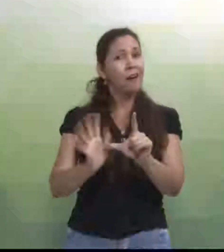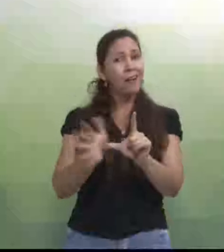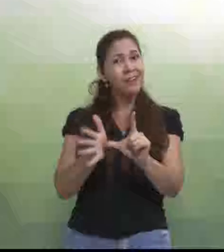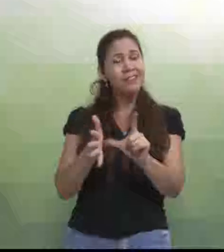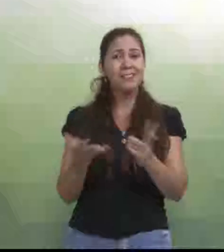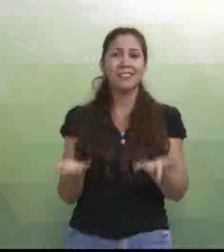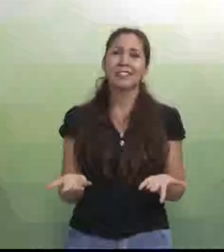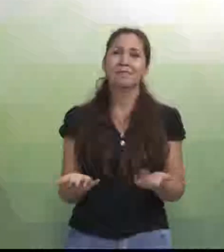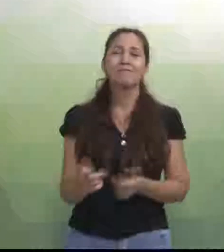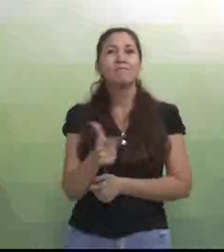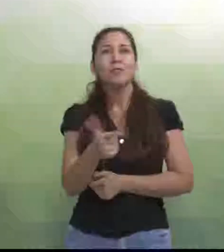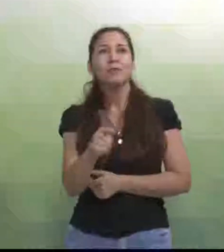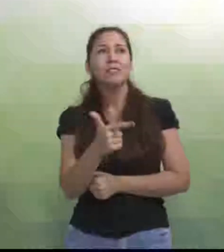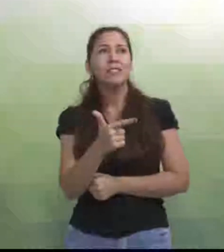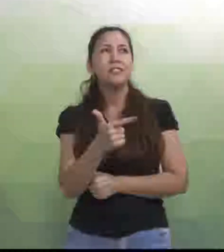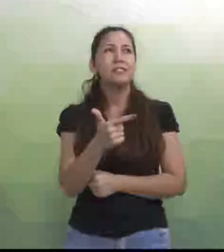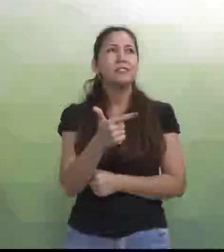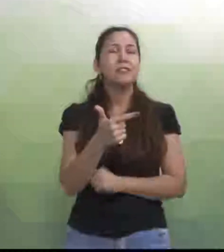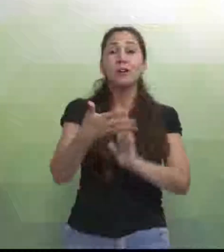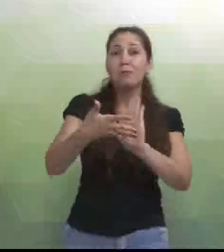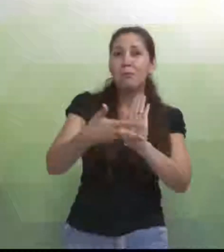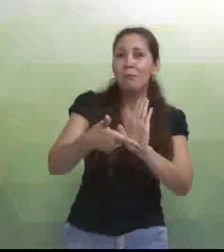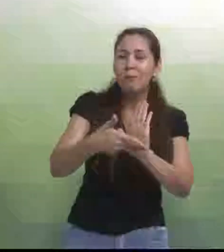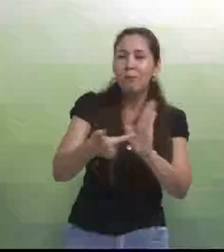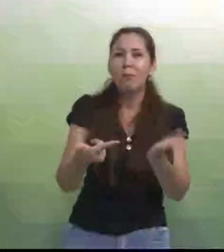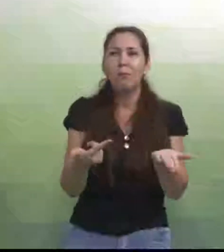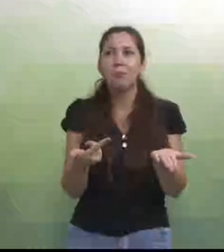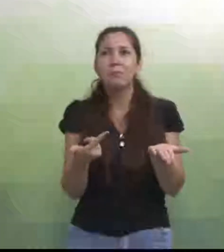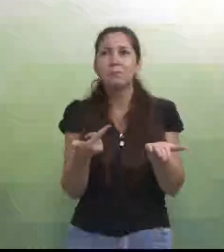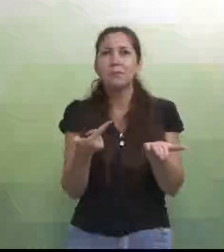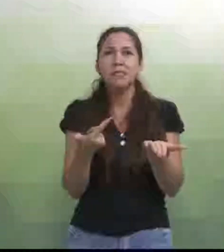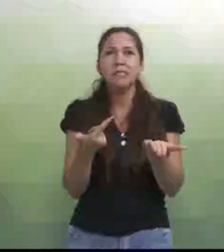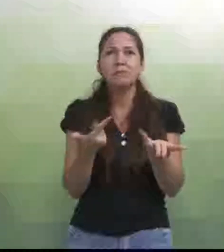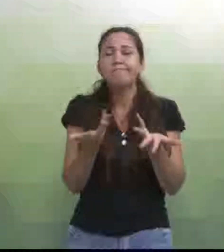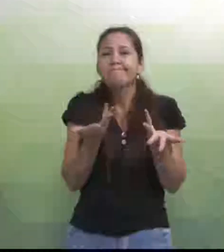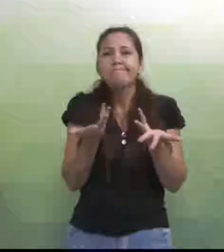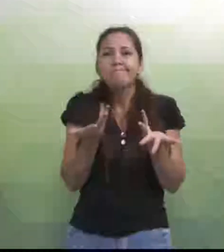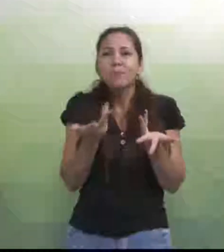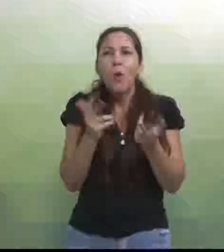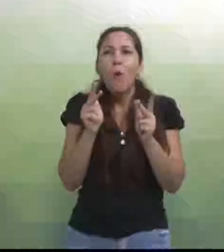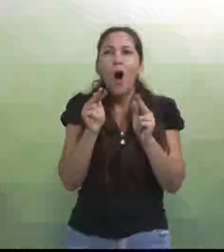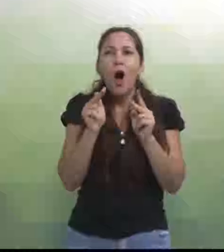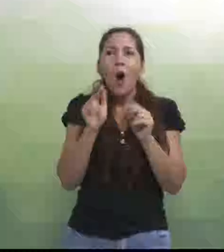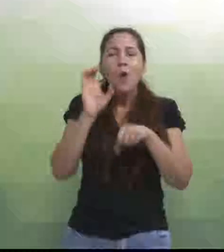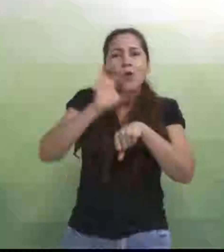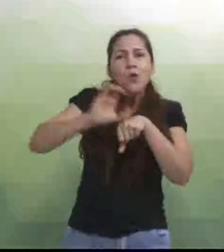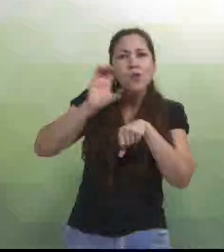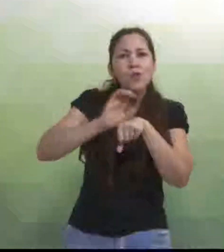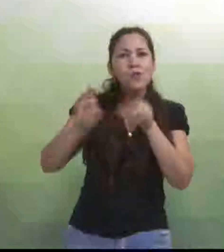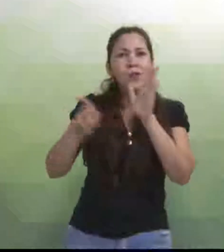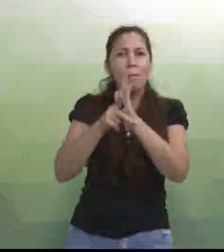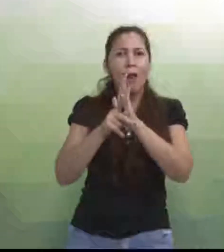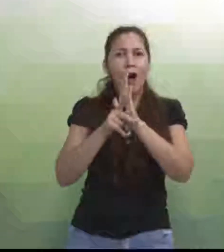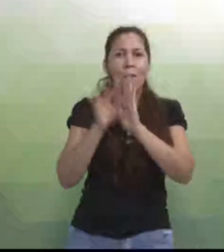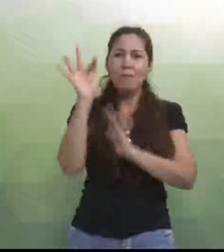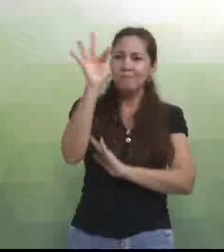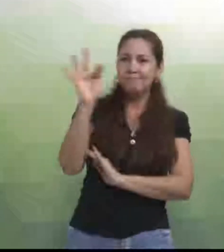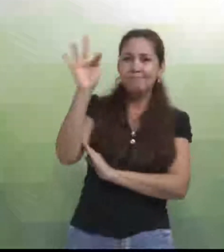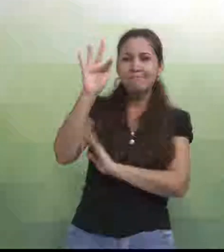tinha o Letras Libras, não tinha o ProLibras, cursos superiores focados no ensino da